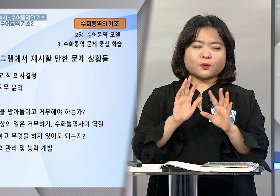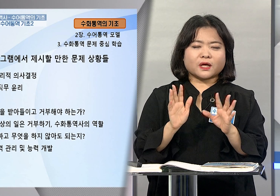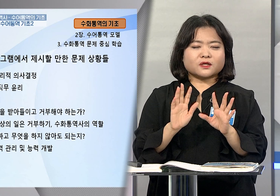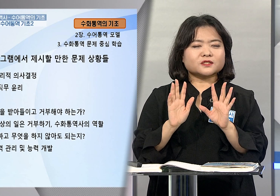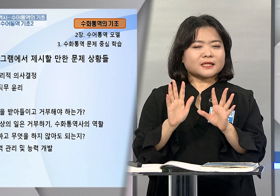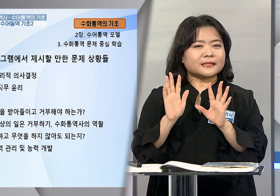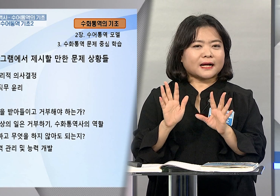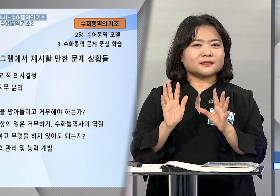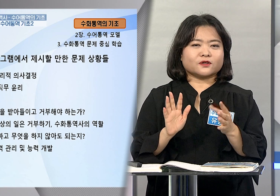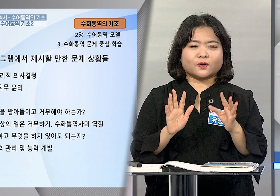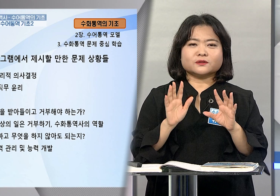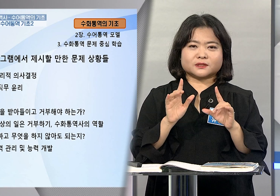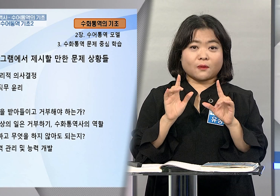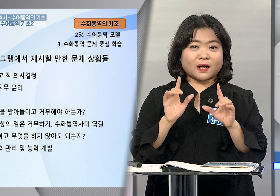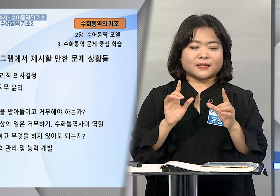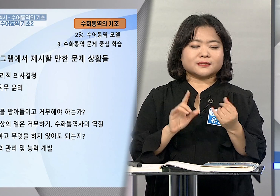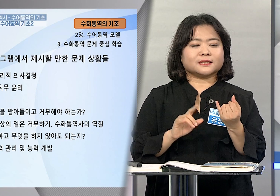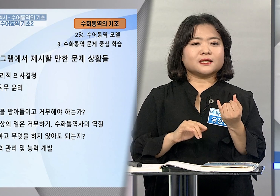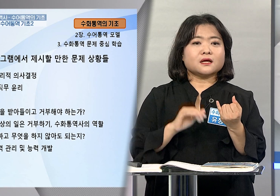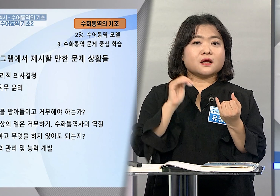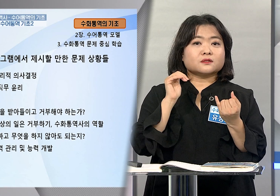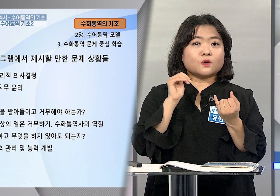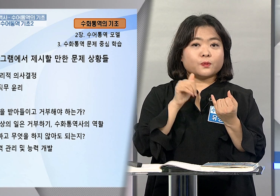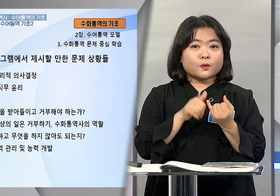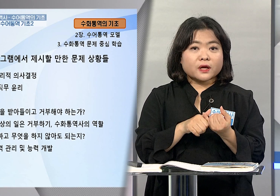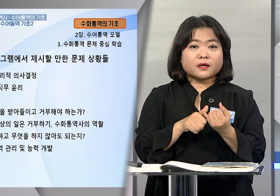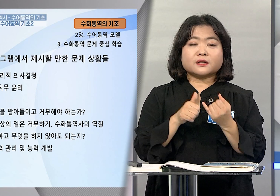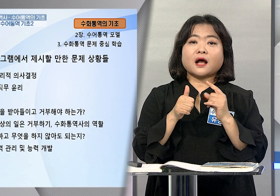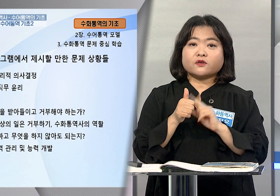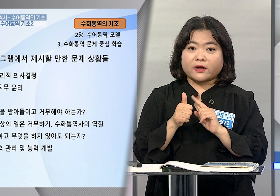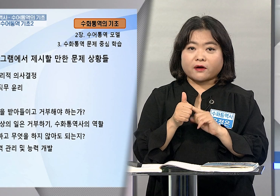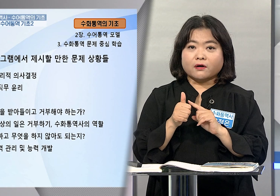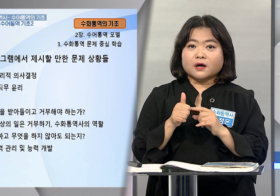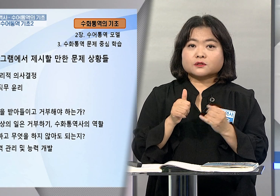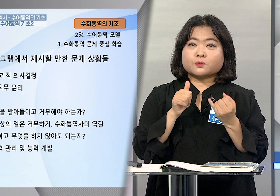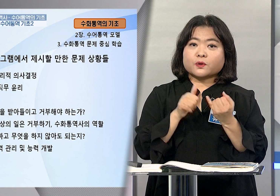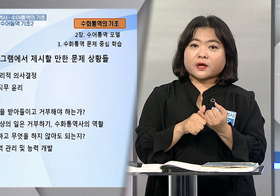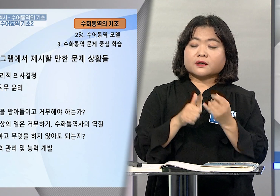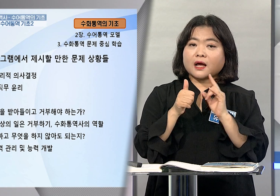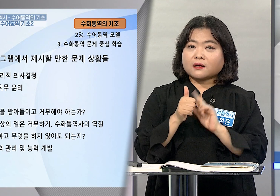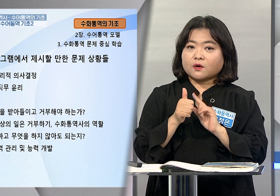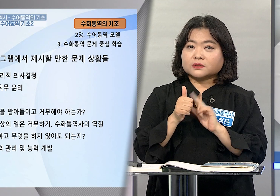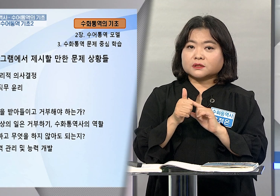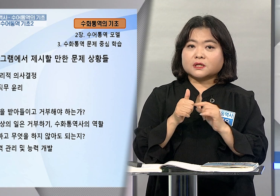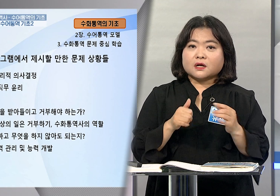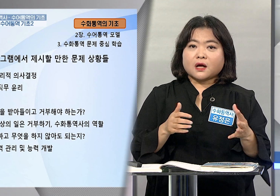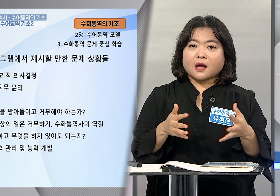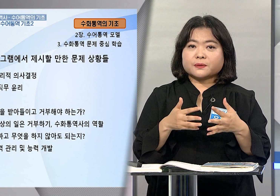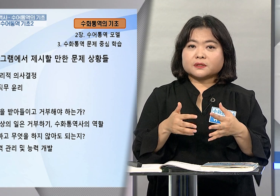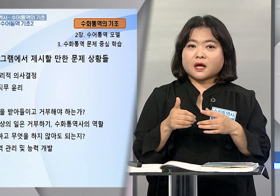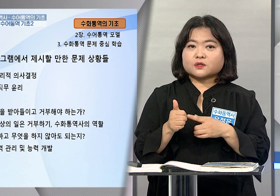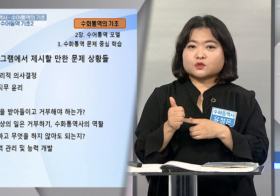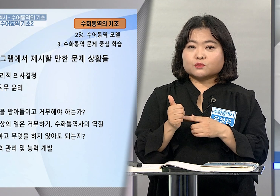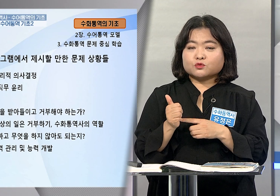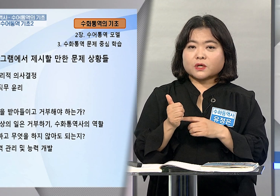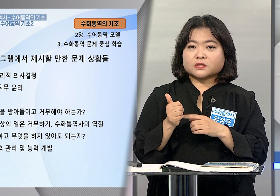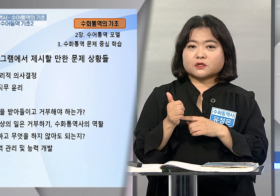아니라 경찰이 아직 안 갔어요. 상황 다시. 성폭행을 한 거예요. 성폭행을 한 거를 합의를 하기 위해서